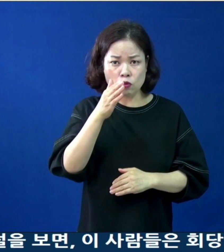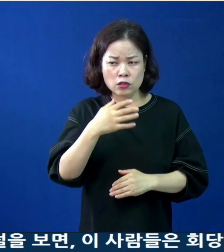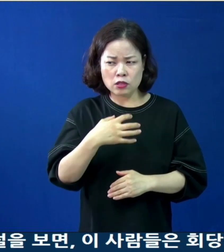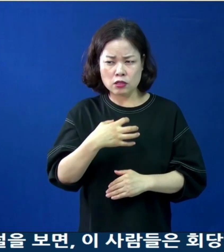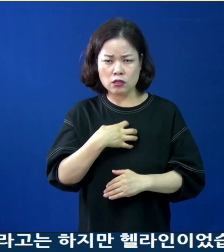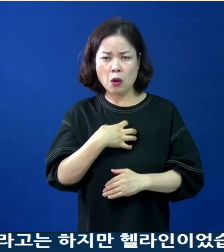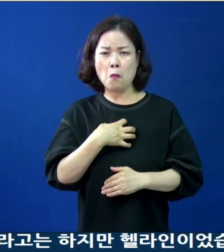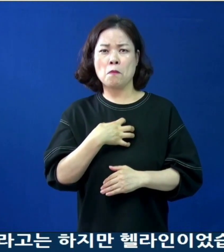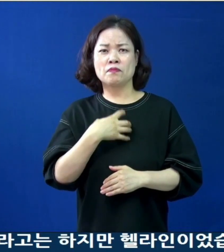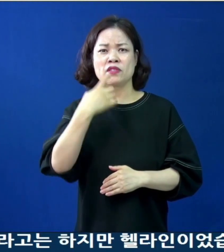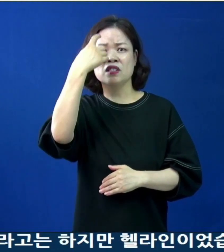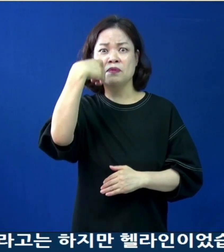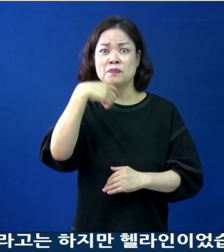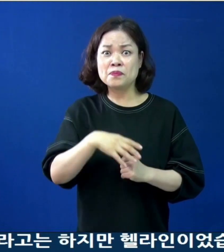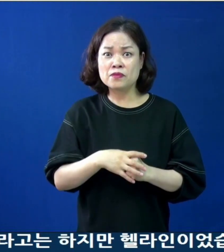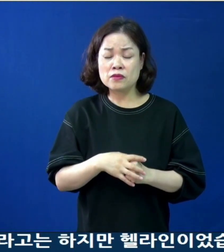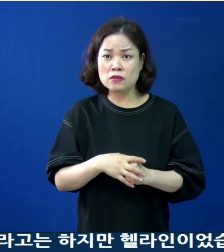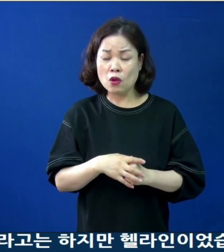위협을 느꼈을 것 같아요.